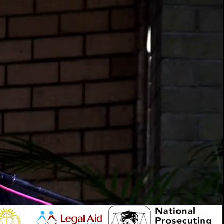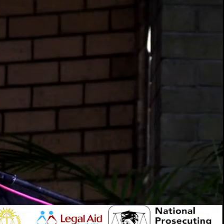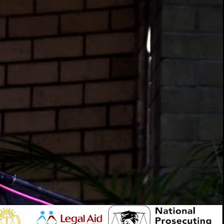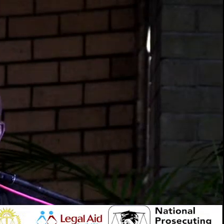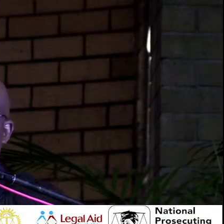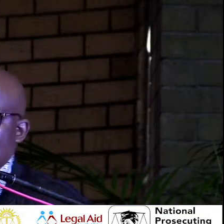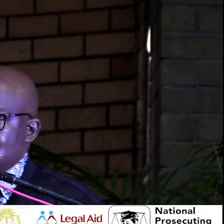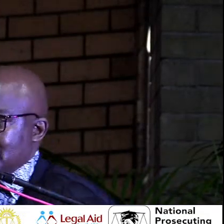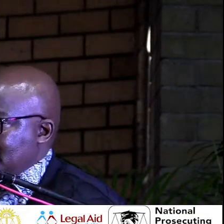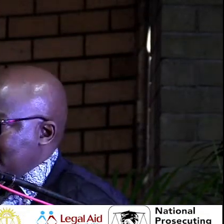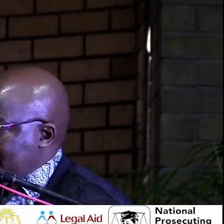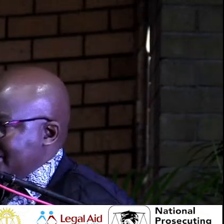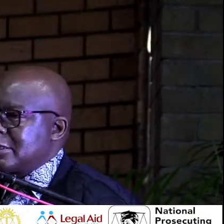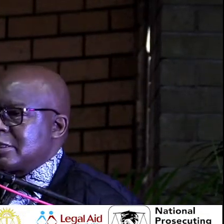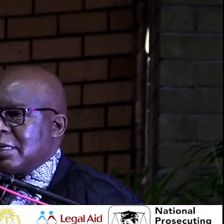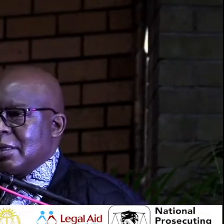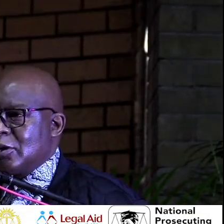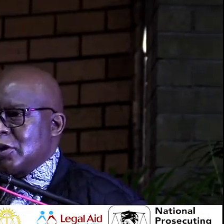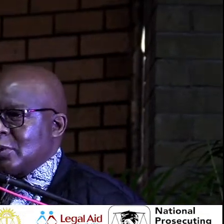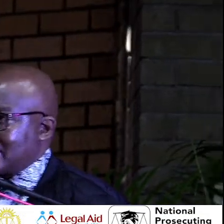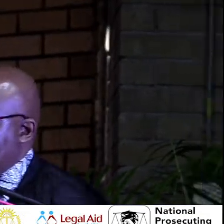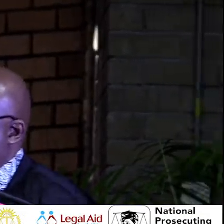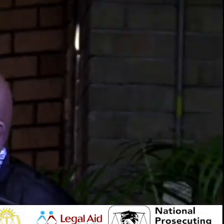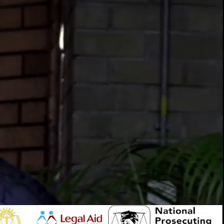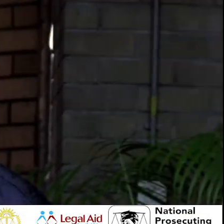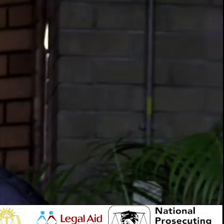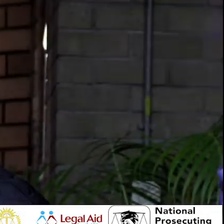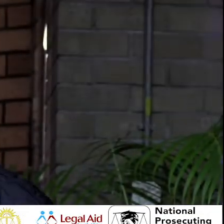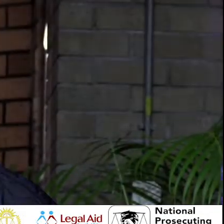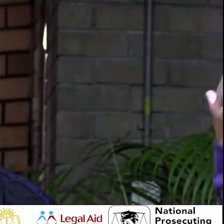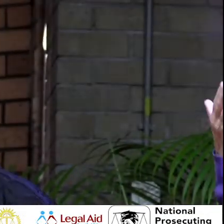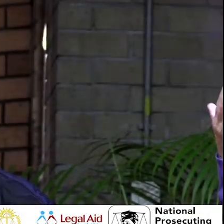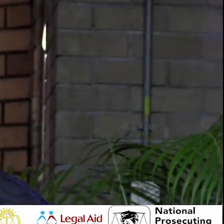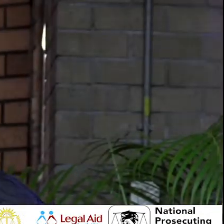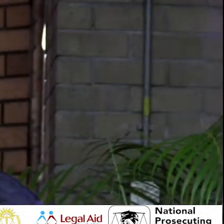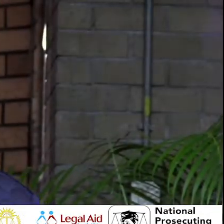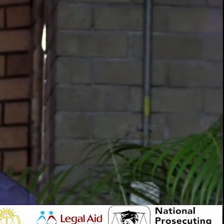Thank you very much, Nkosi. Please also welcome our next speaker,